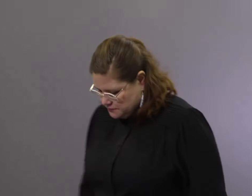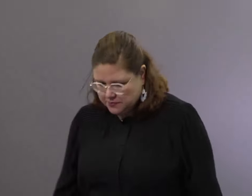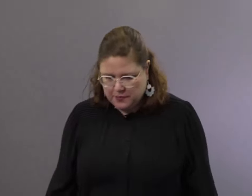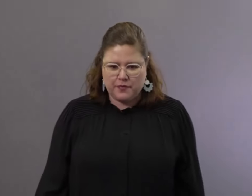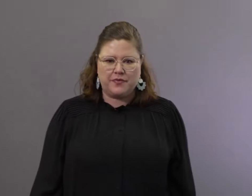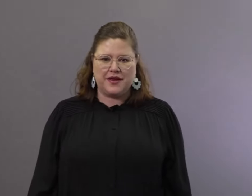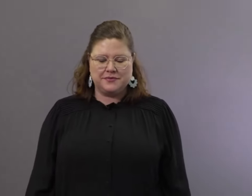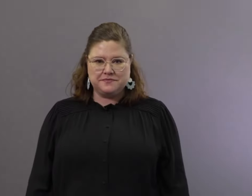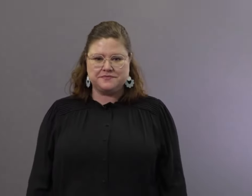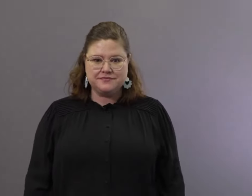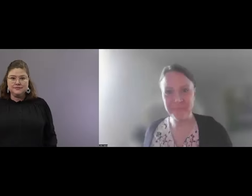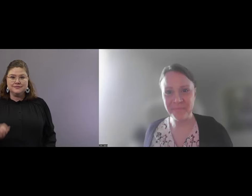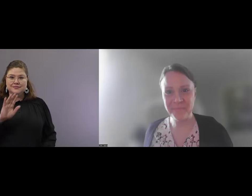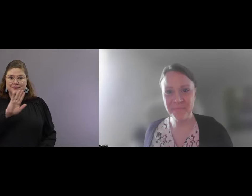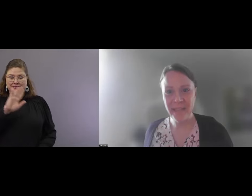Hei kaikille, kiitoksia.